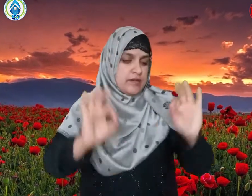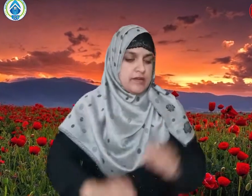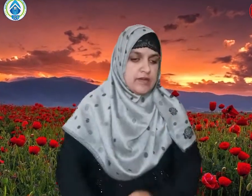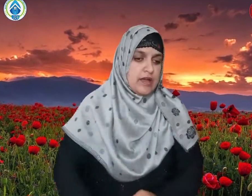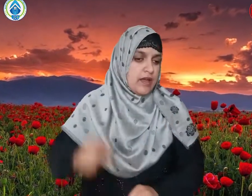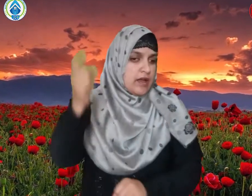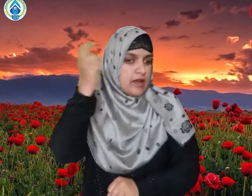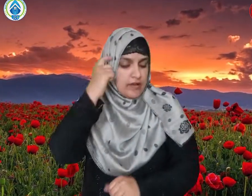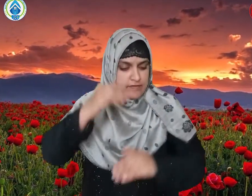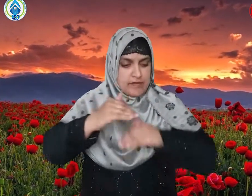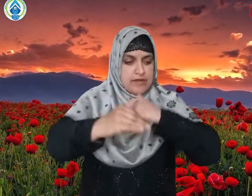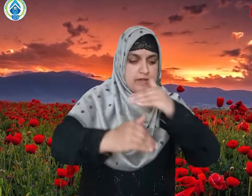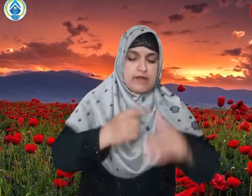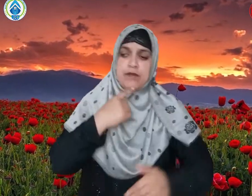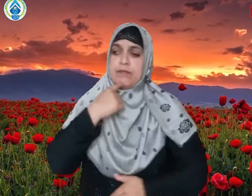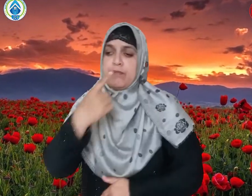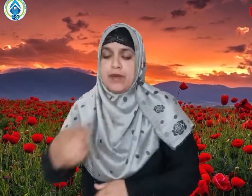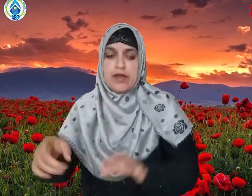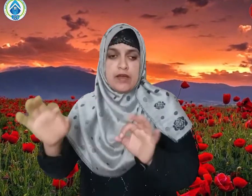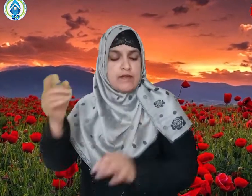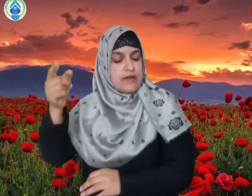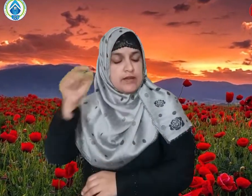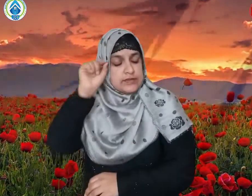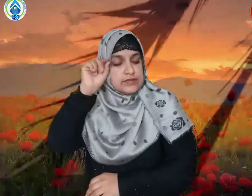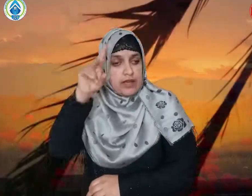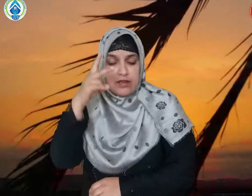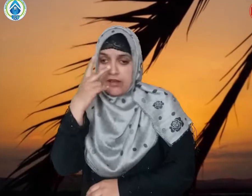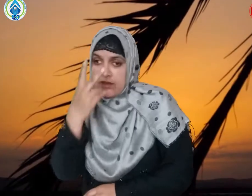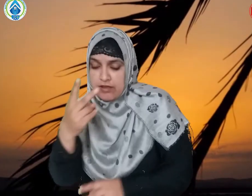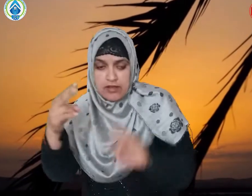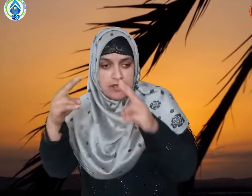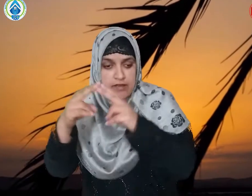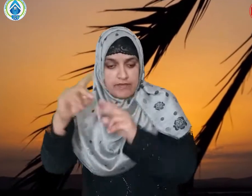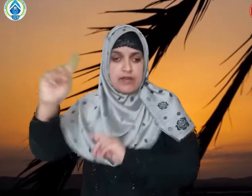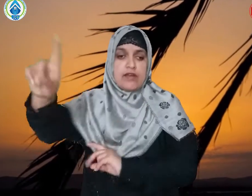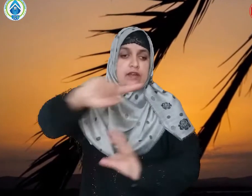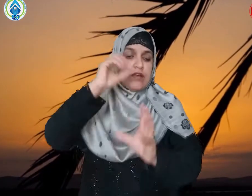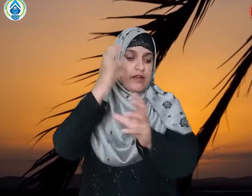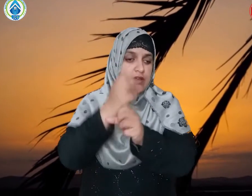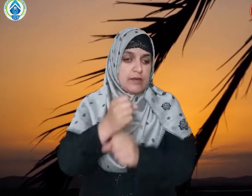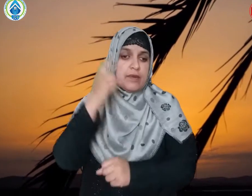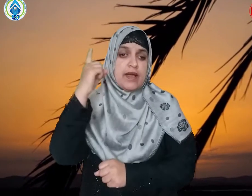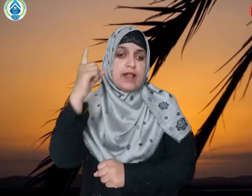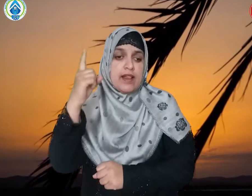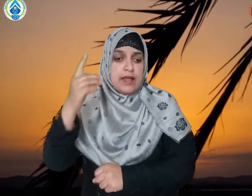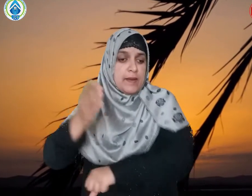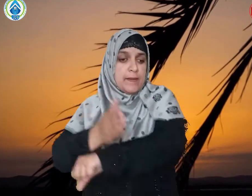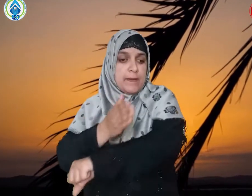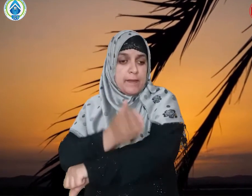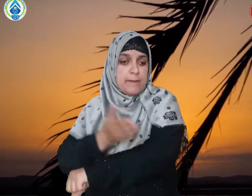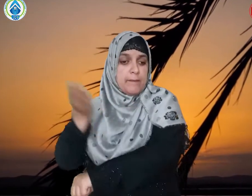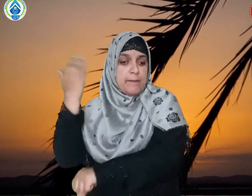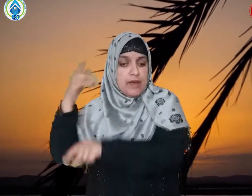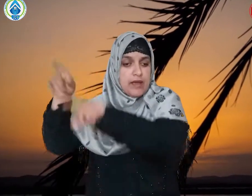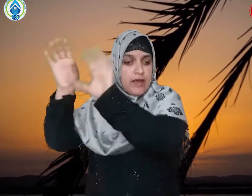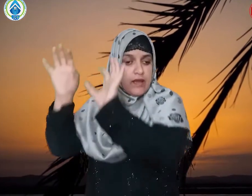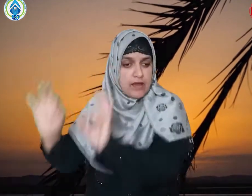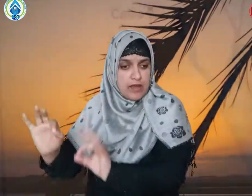لیکن اس دنیا میں ایک ایسی وادی موجود ہے کہ جہاں ہزاروں سالہ مصری بادشاہوں کے مدفن موجود ہیں۔ یہ